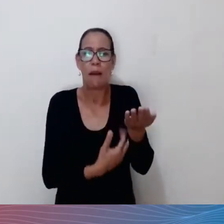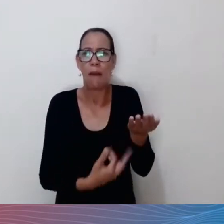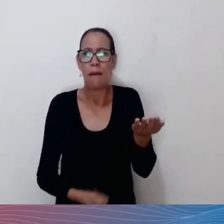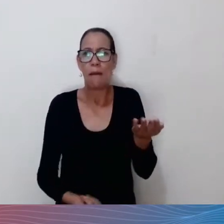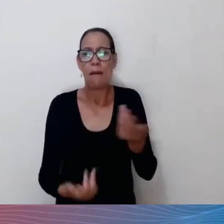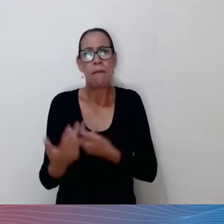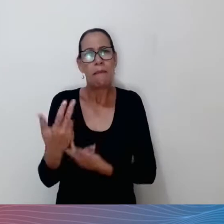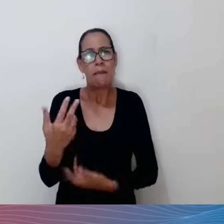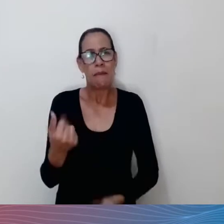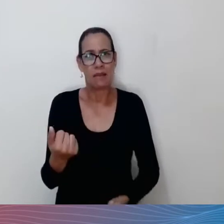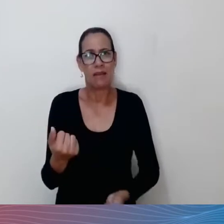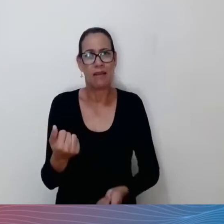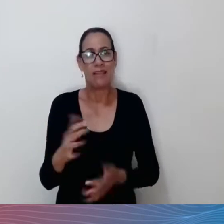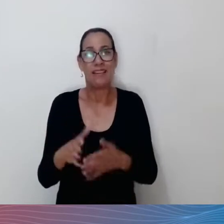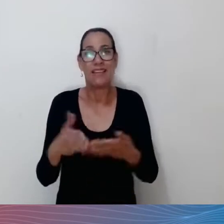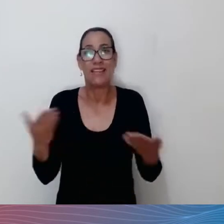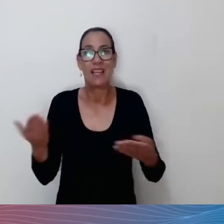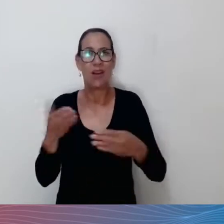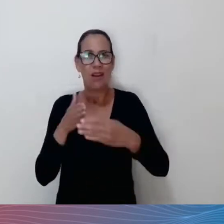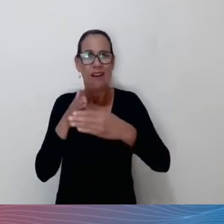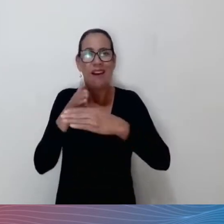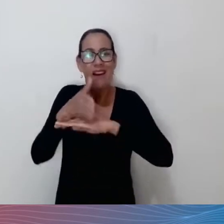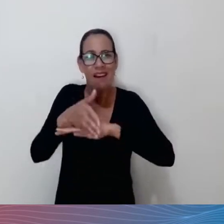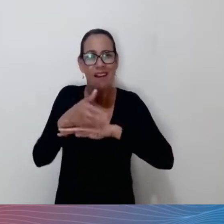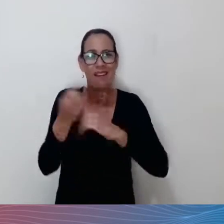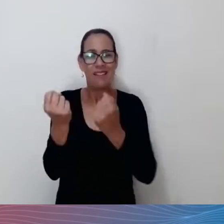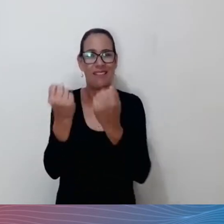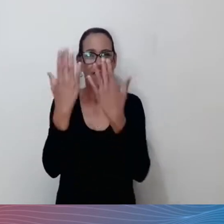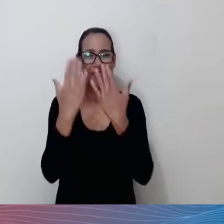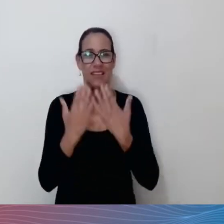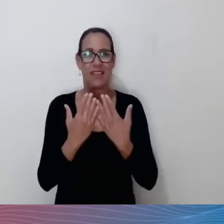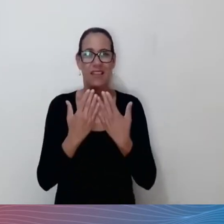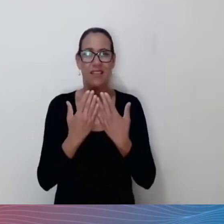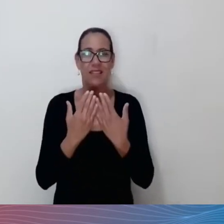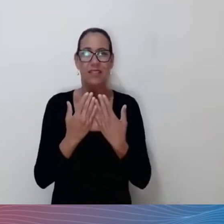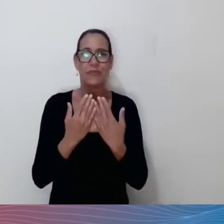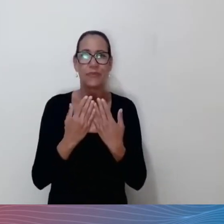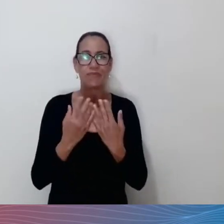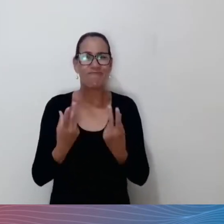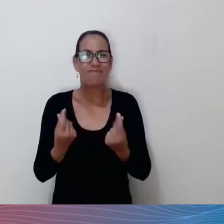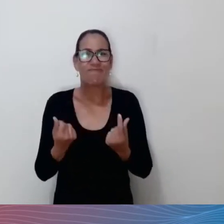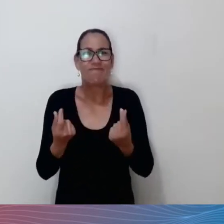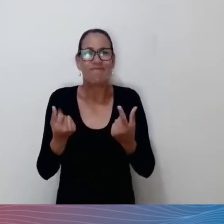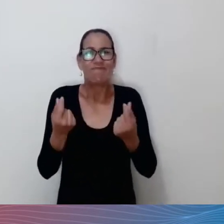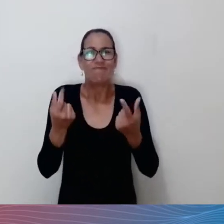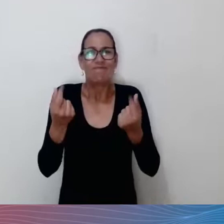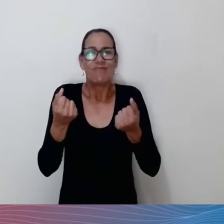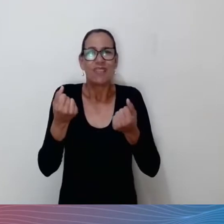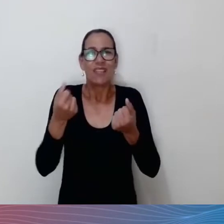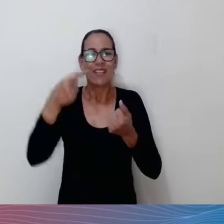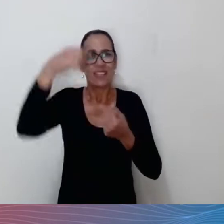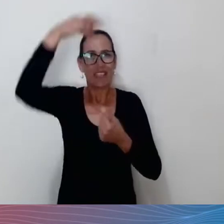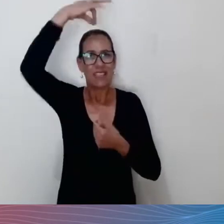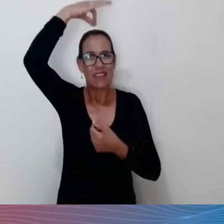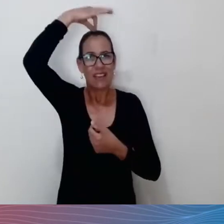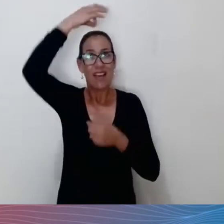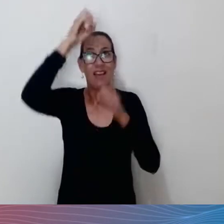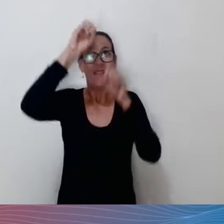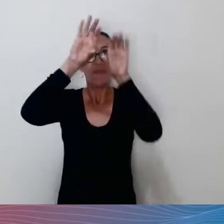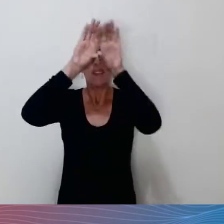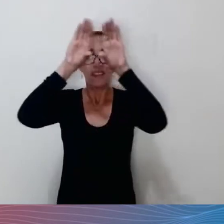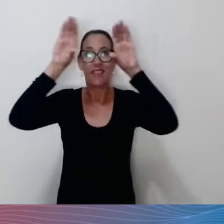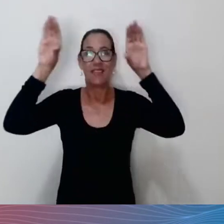Todas as riquezas espirituais, todas as riquezas celestiais estão nas regiões celestiais com